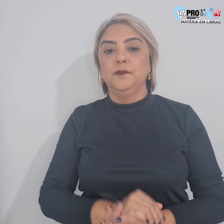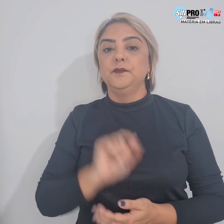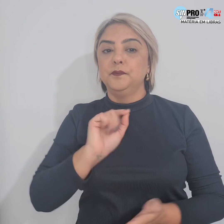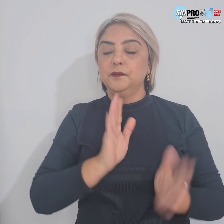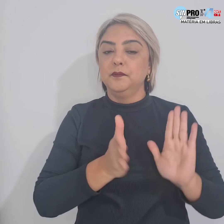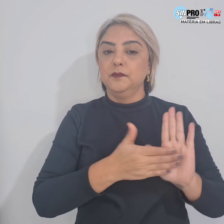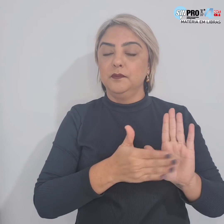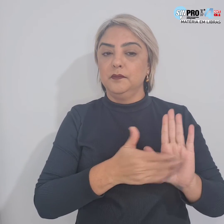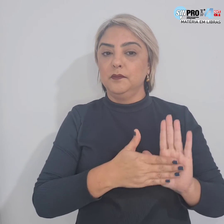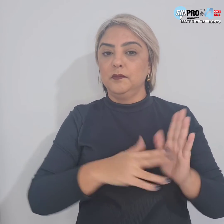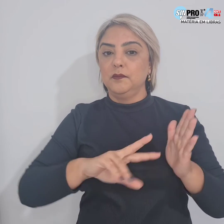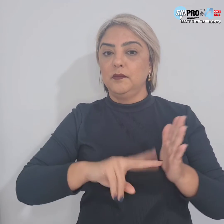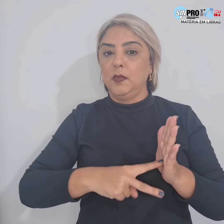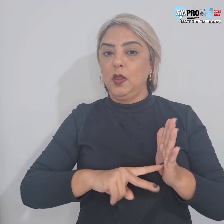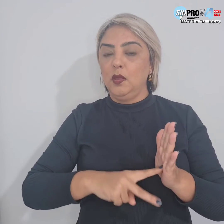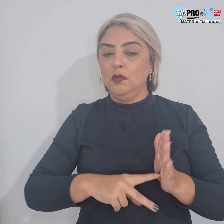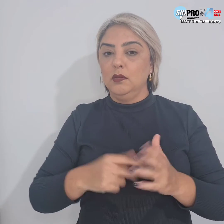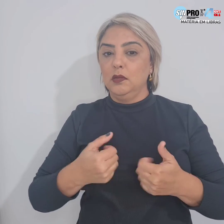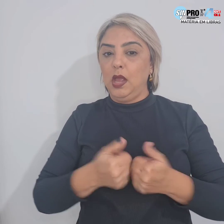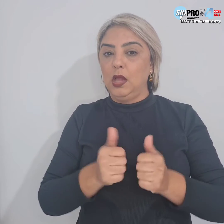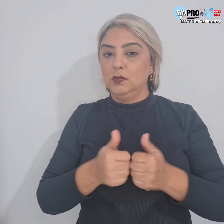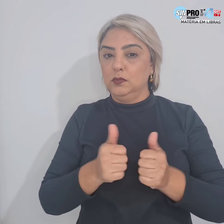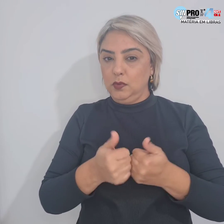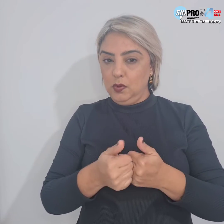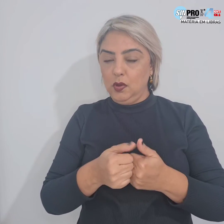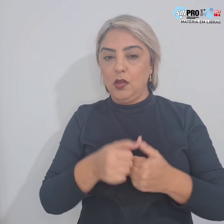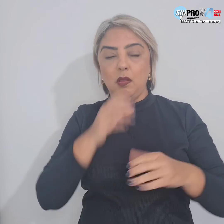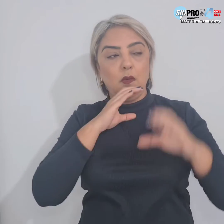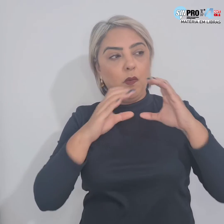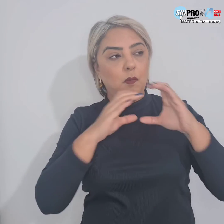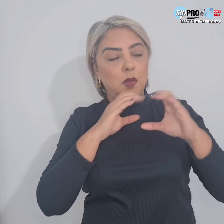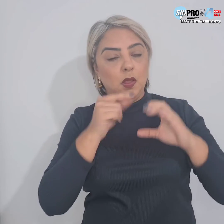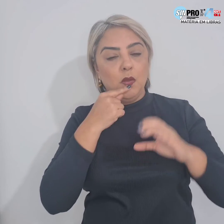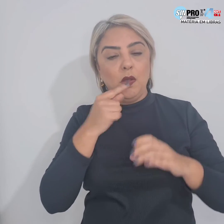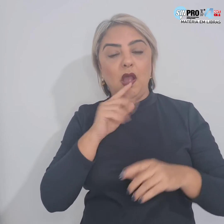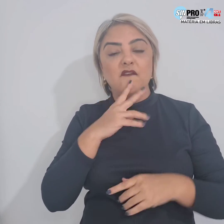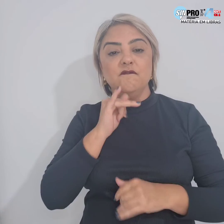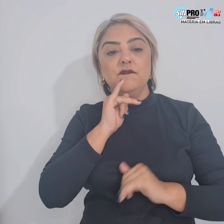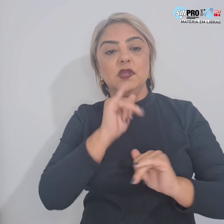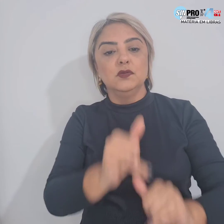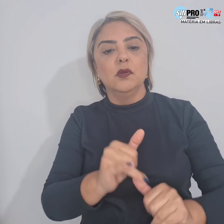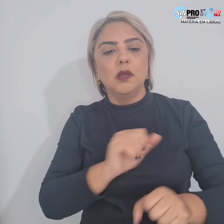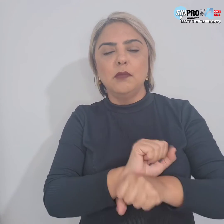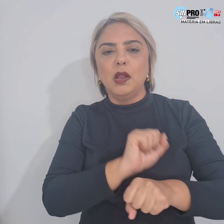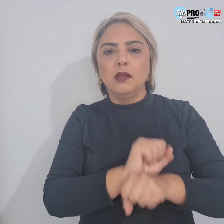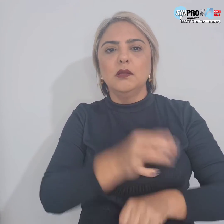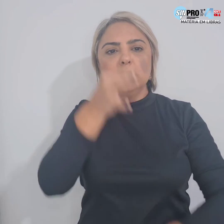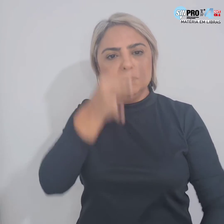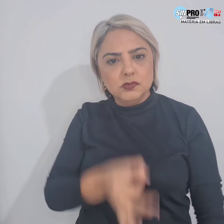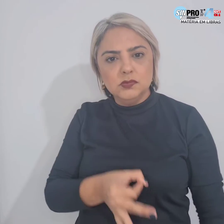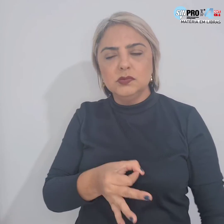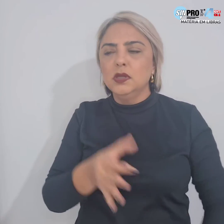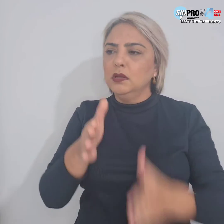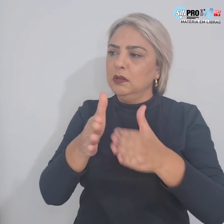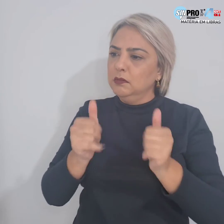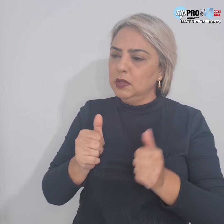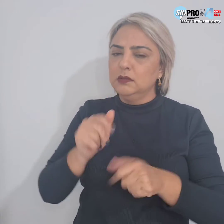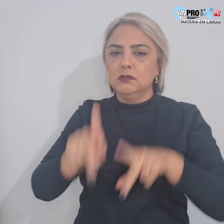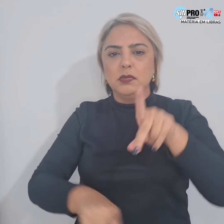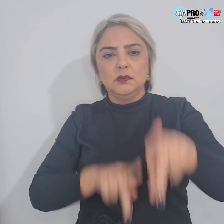Sindicato dos Rodoviários comunicou que a paralisação é justa e pediu que a população não